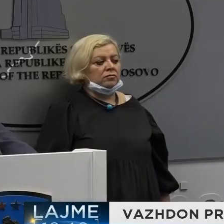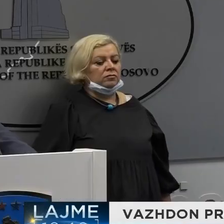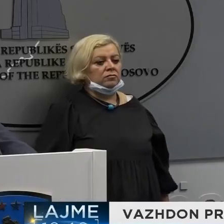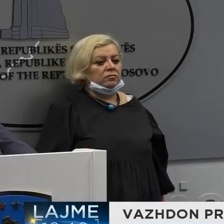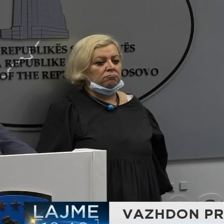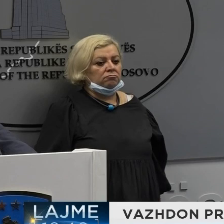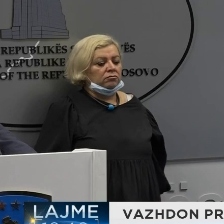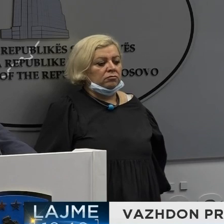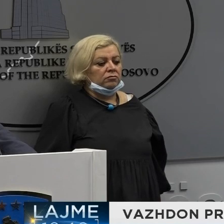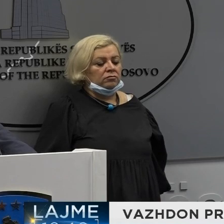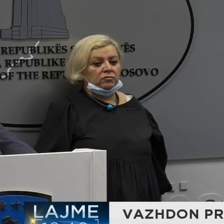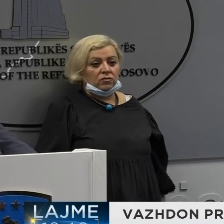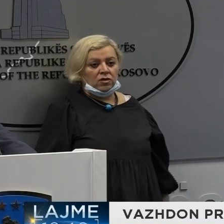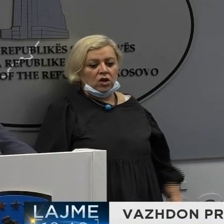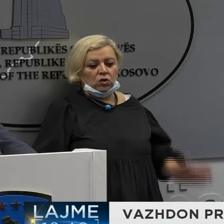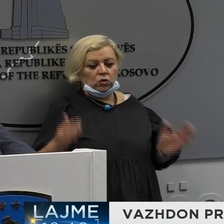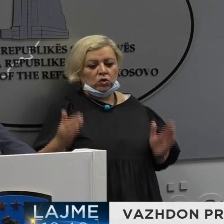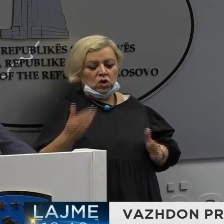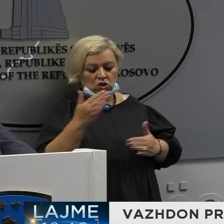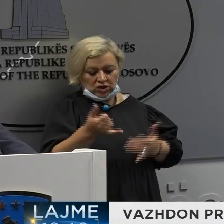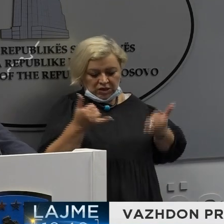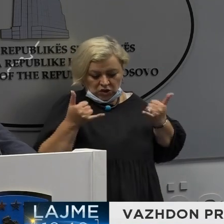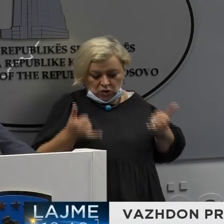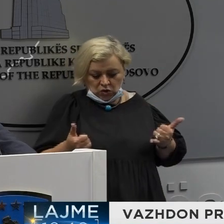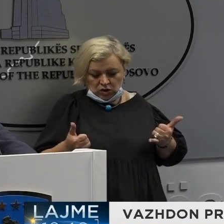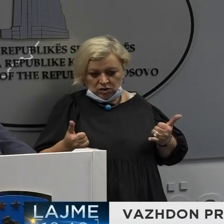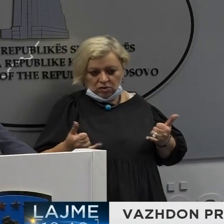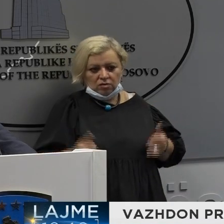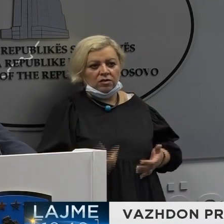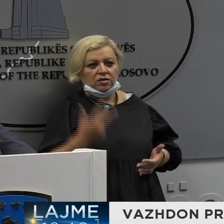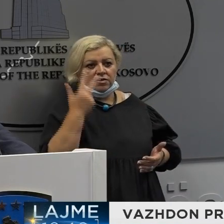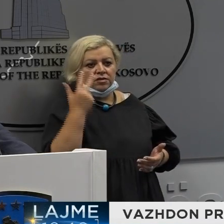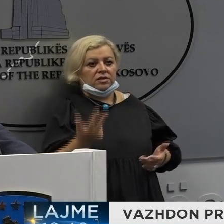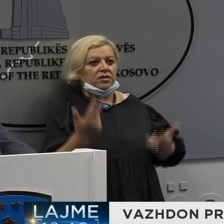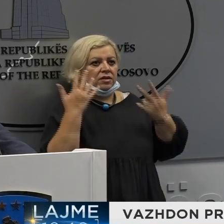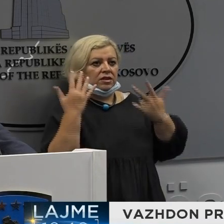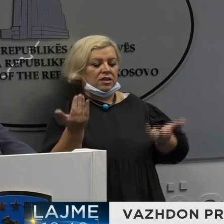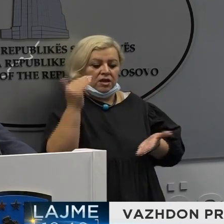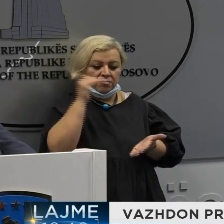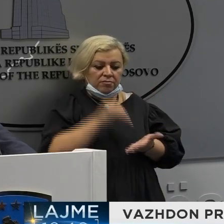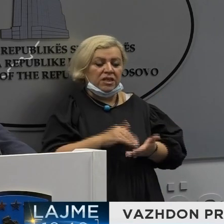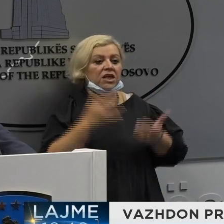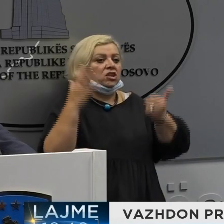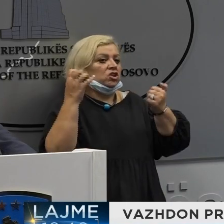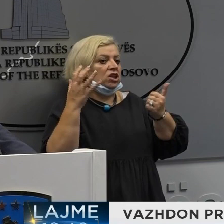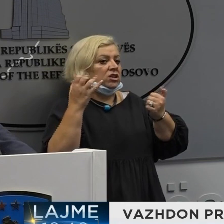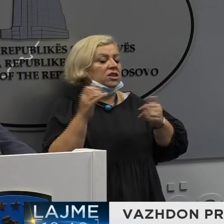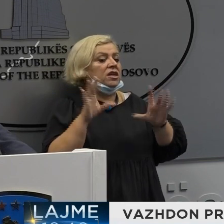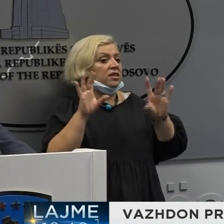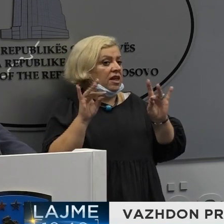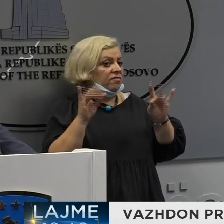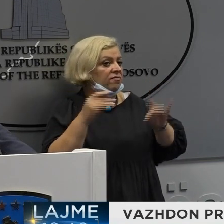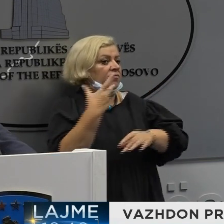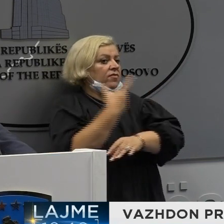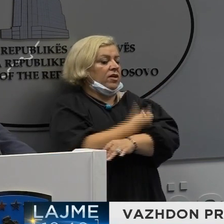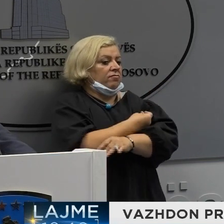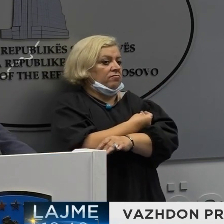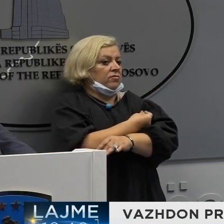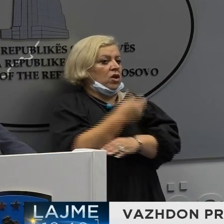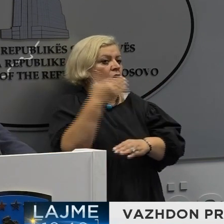stafit. Të dielën, Ministri i Shëndetësisë Arben Vitia bëri të ditur se në stokun e Institutit Kombëtar të Shëndetit Publik